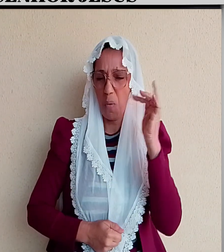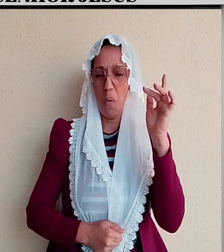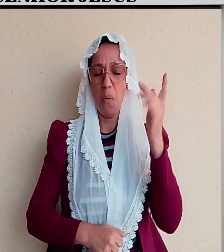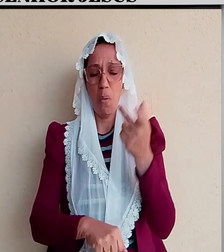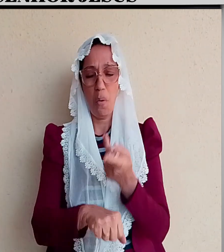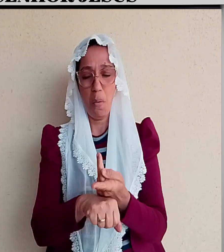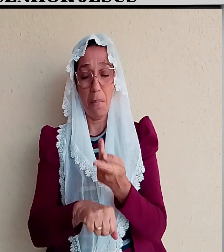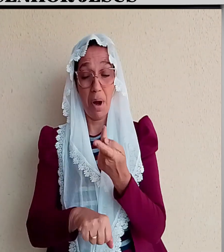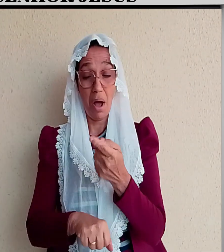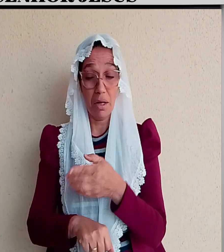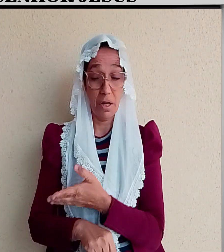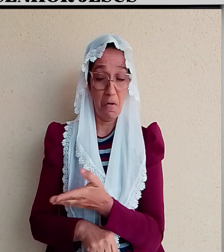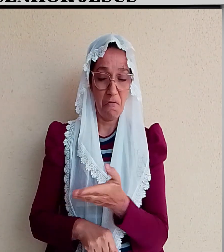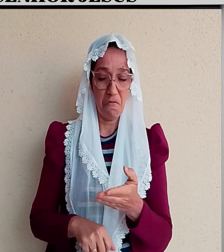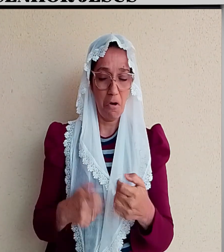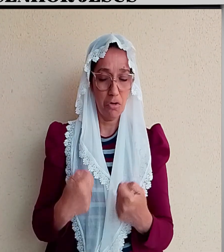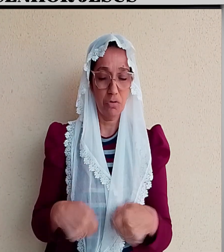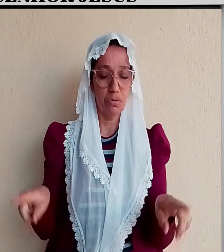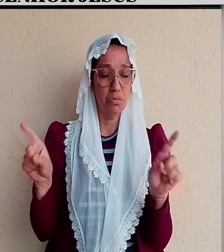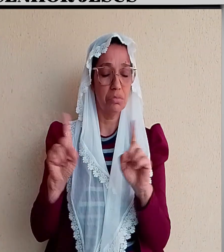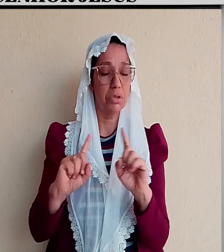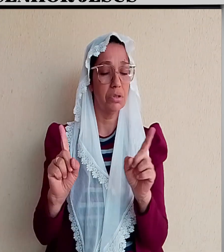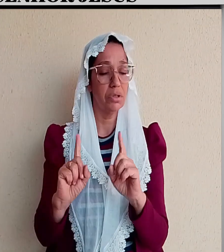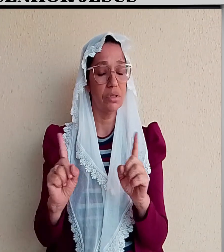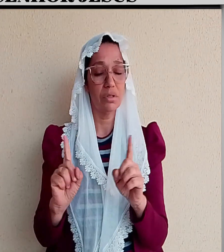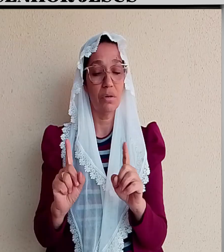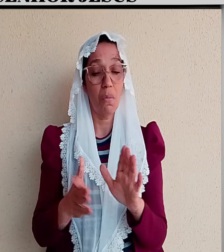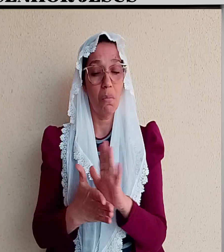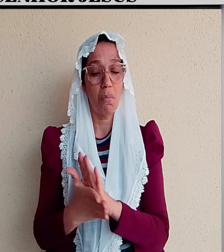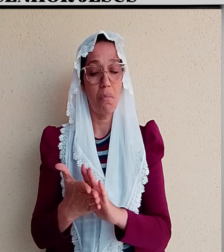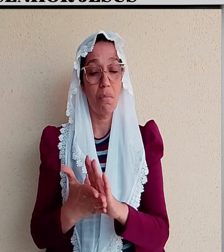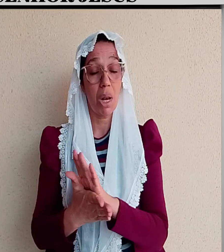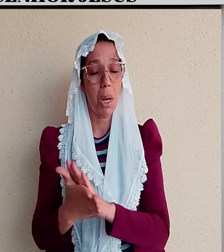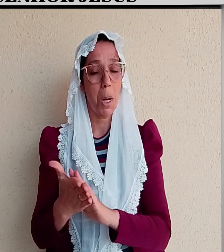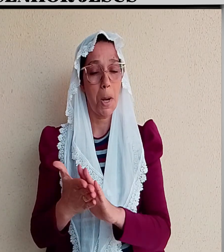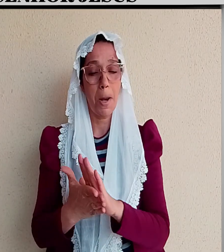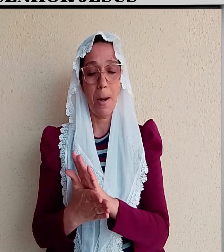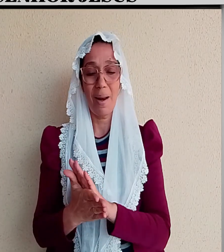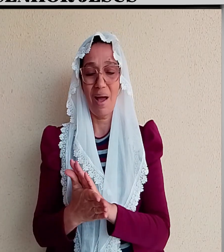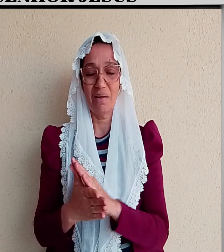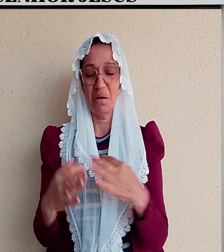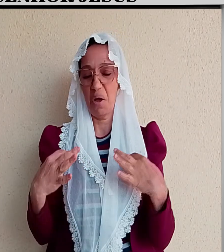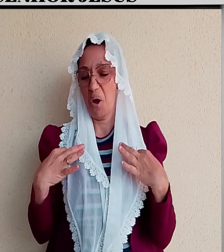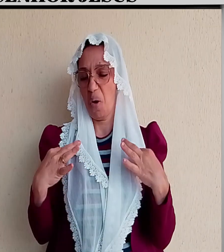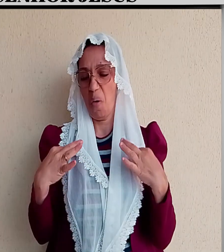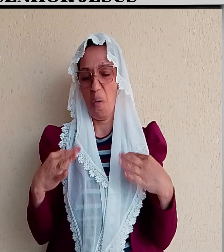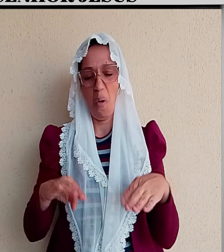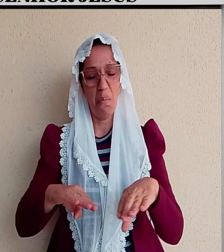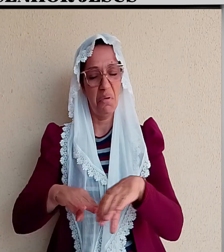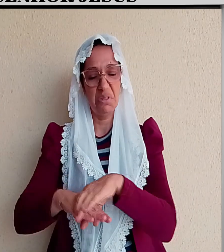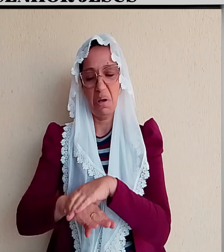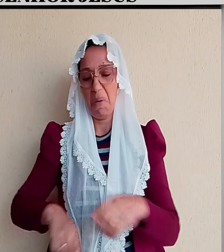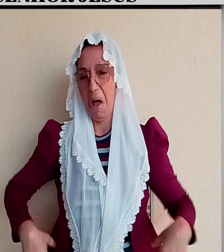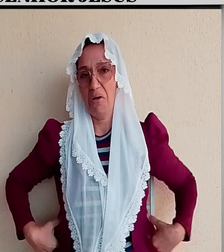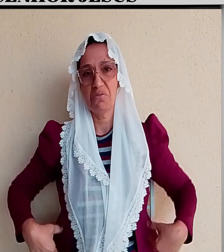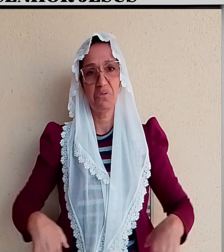vossos cintos, nem alforjes para o caminho, e nem 2 túnicas, nem alparcas, nem bordão,